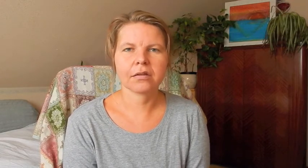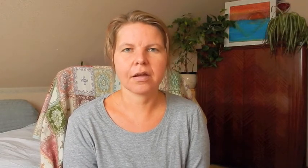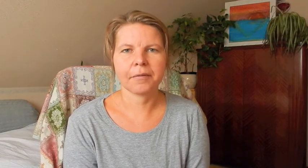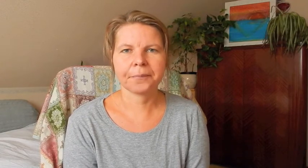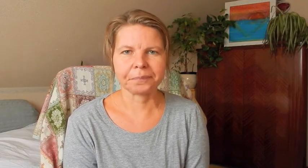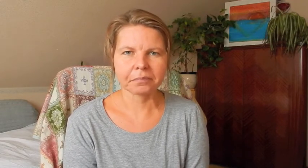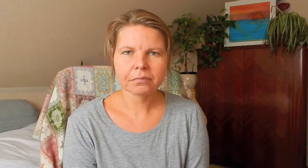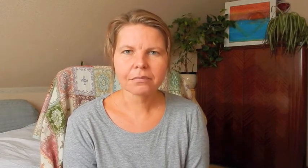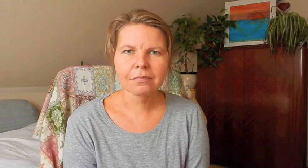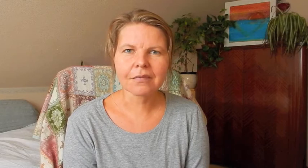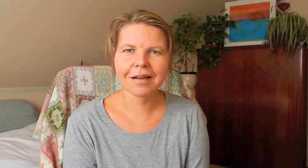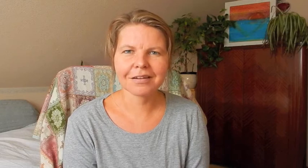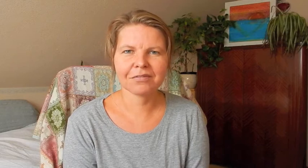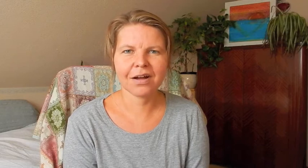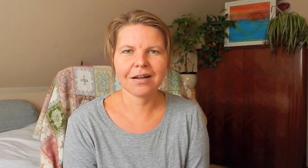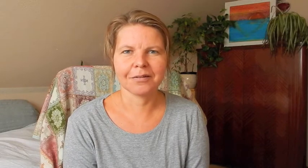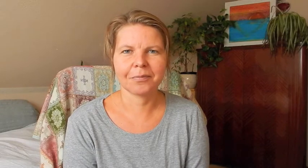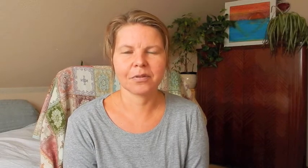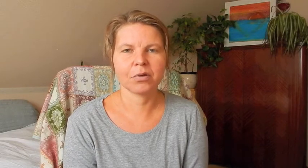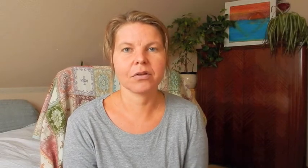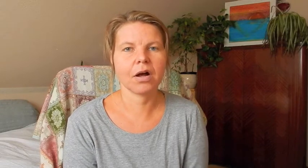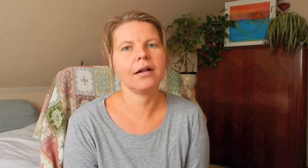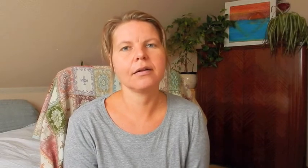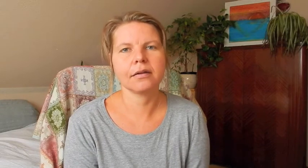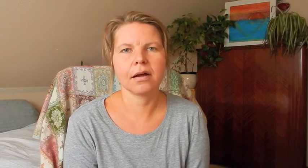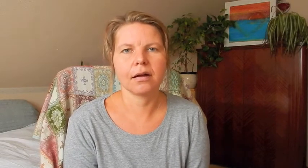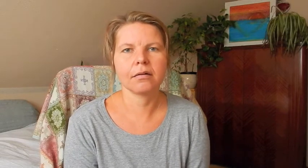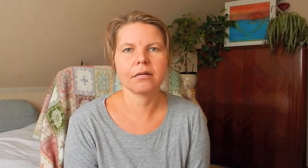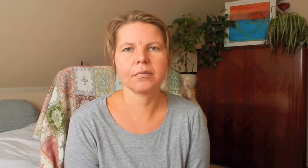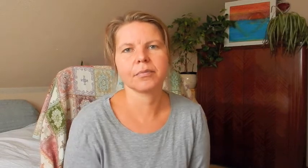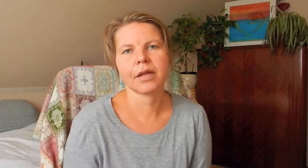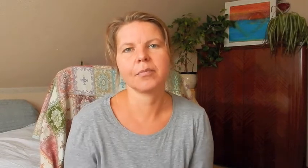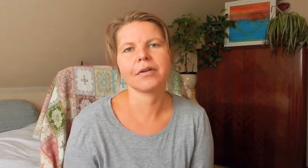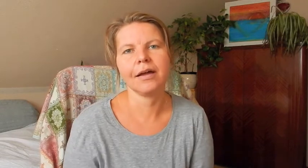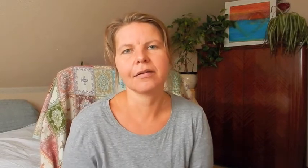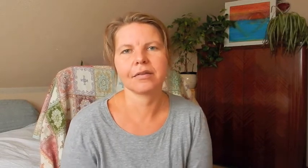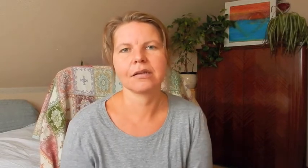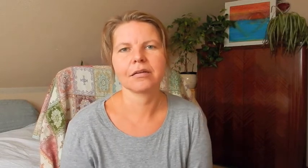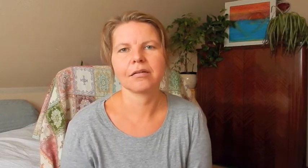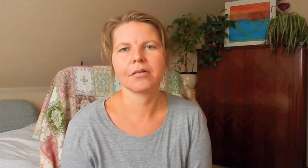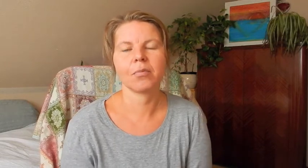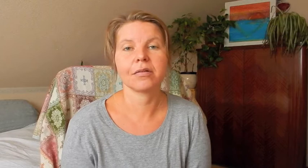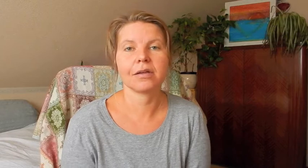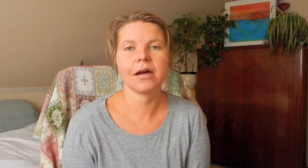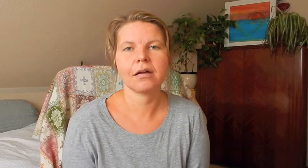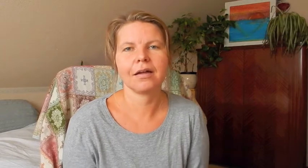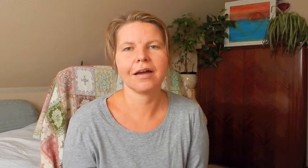da gerade erfahre. Ich möchte auch allen, die da dran beteiligt sind, nochmal sehr